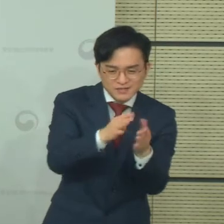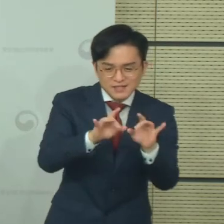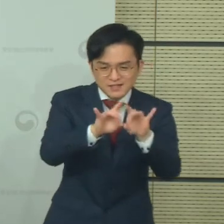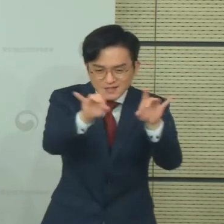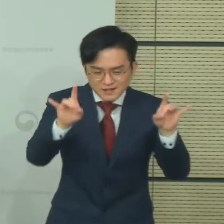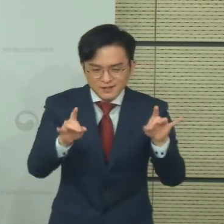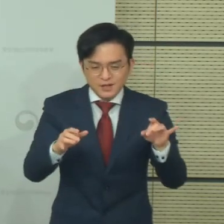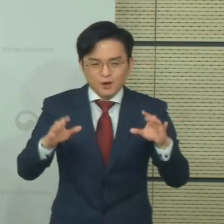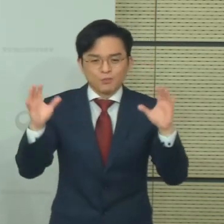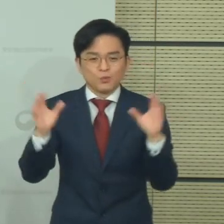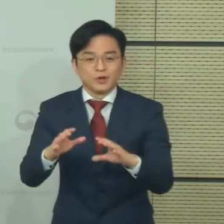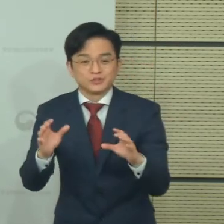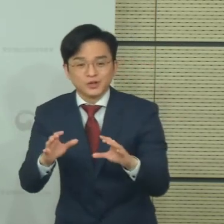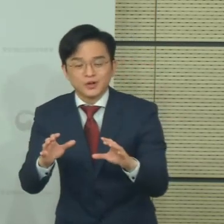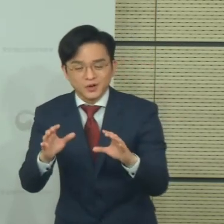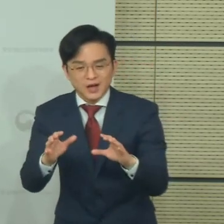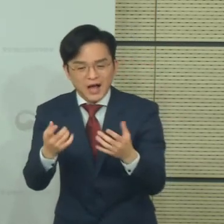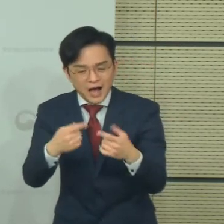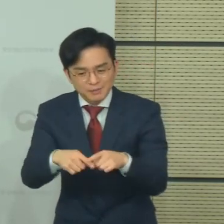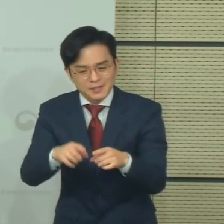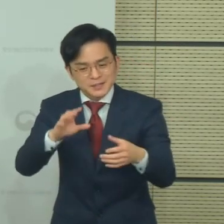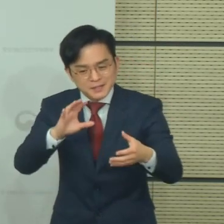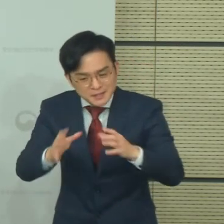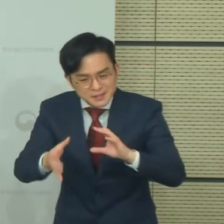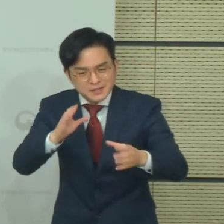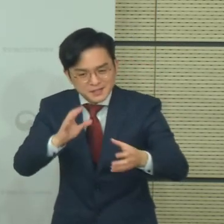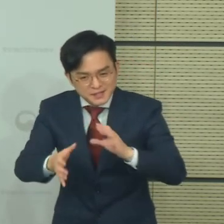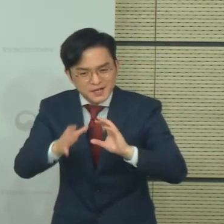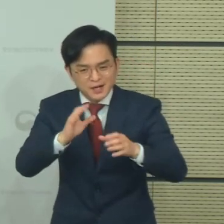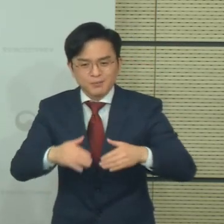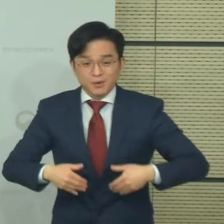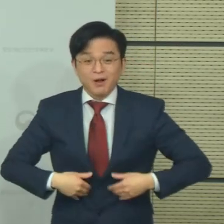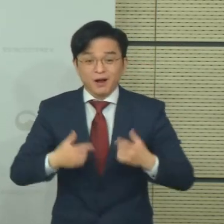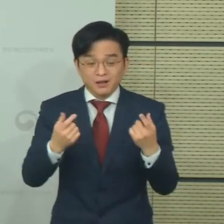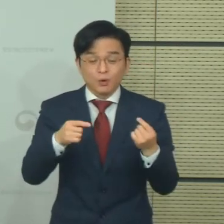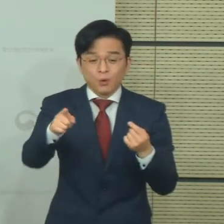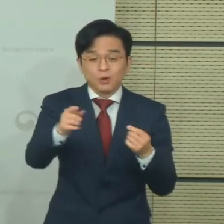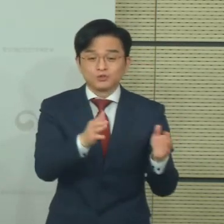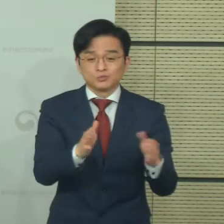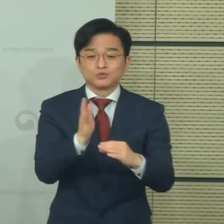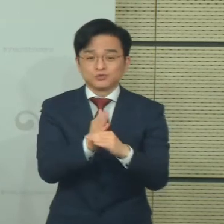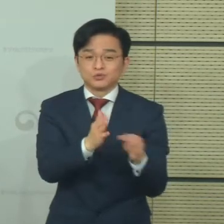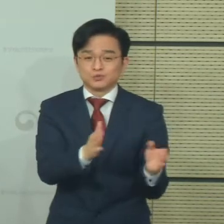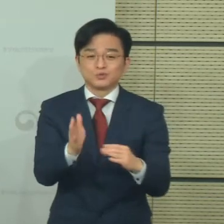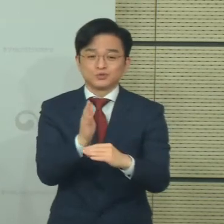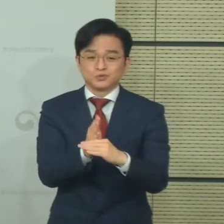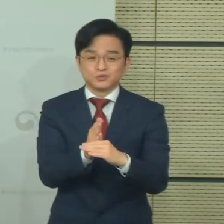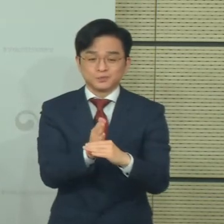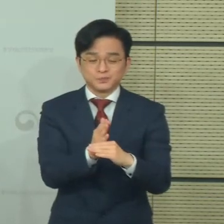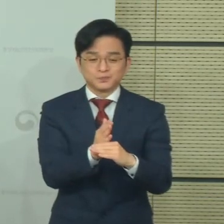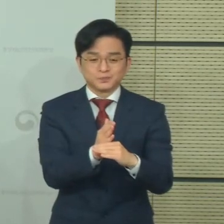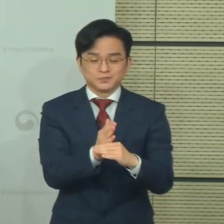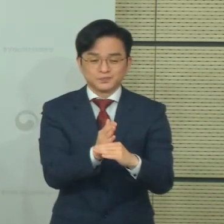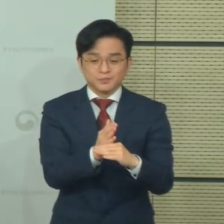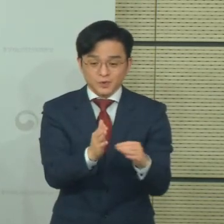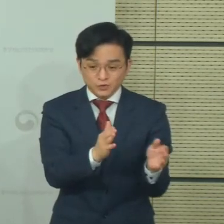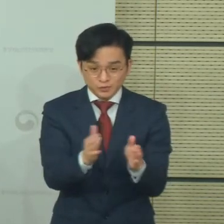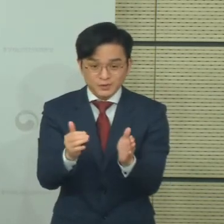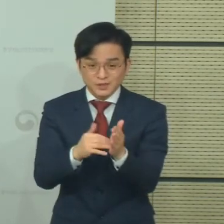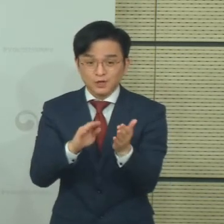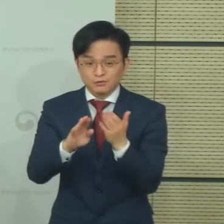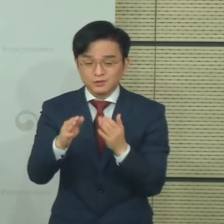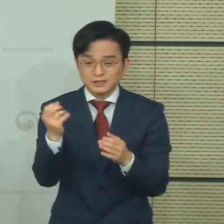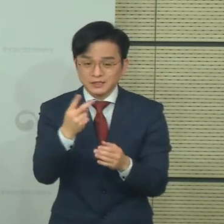이런 부분들이 이제 필요하기 때문에 그것과 관련되어서는 지금 이제 준비를 하고 있고 준비가 되는 대로 말씀드릴 수